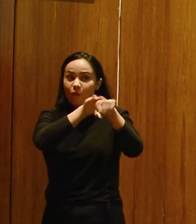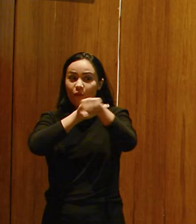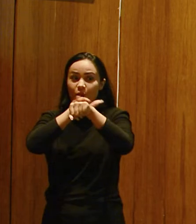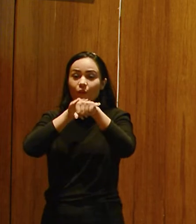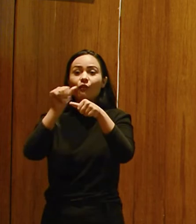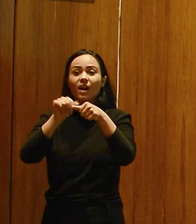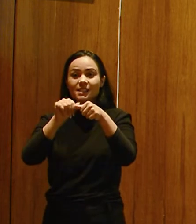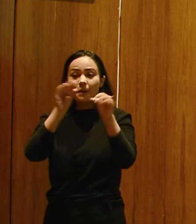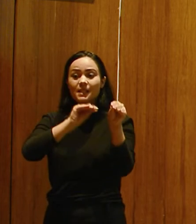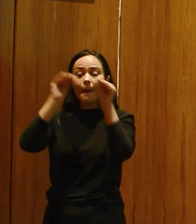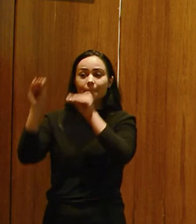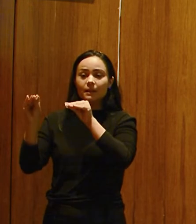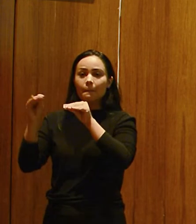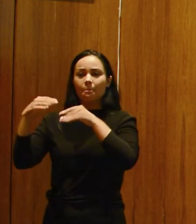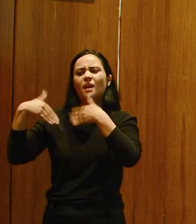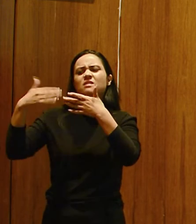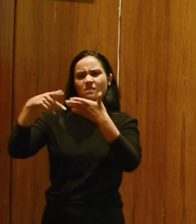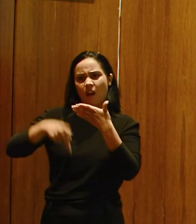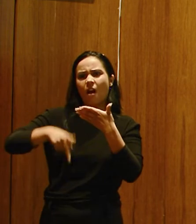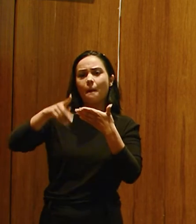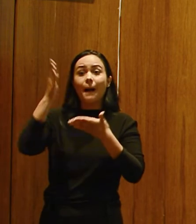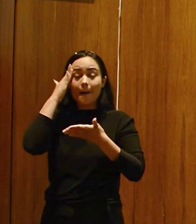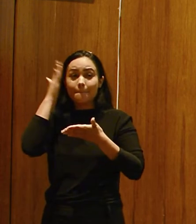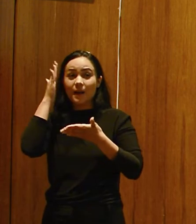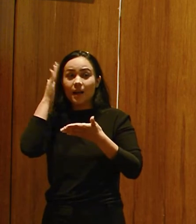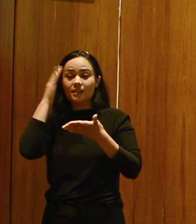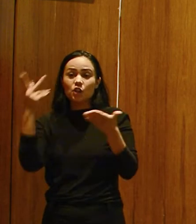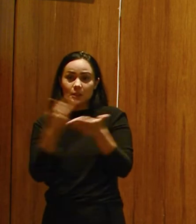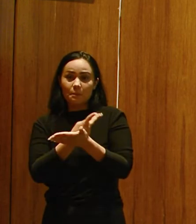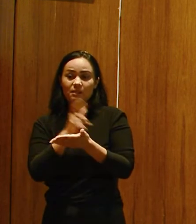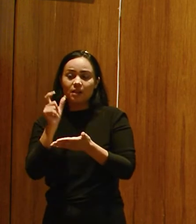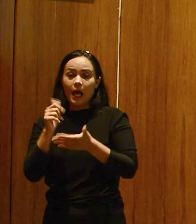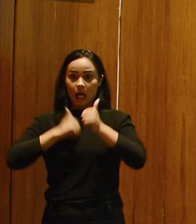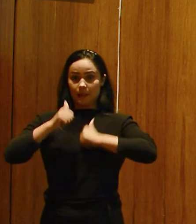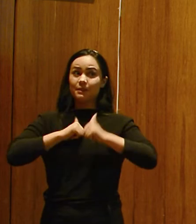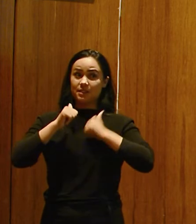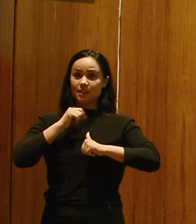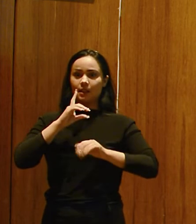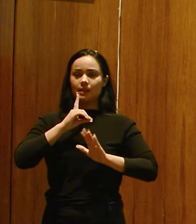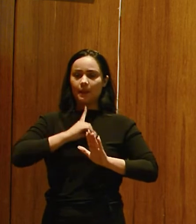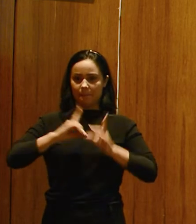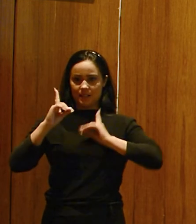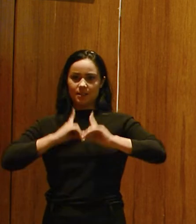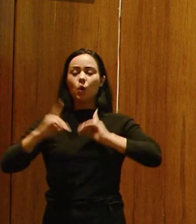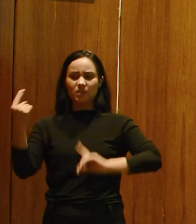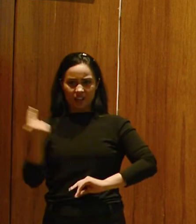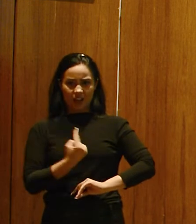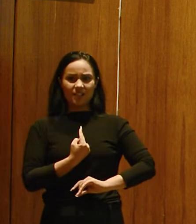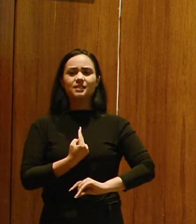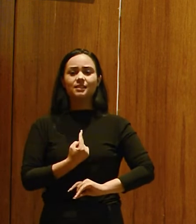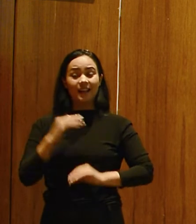e fazemos esse encaminhamento com frequência, sabendo das consequências que essa depressão traz para esses indivíduos. E,